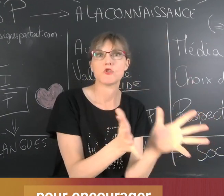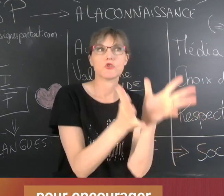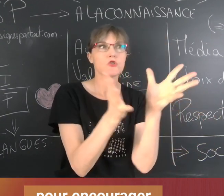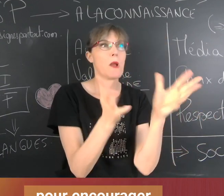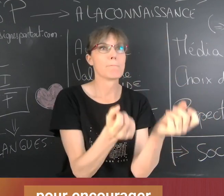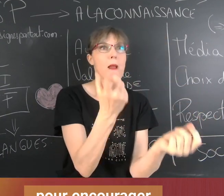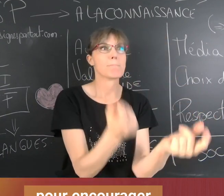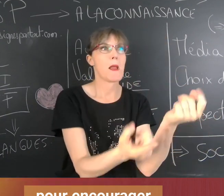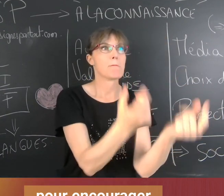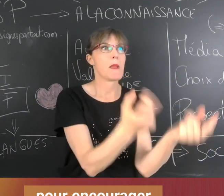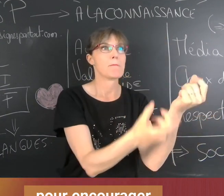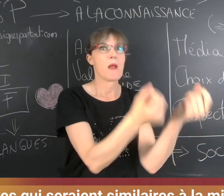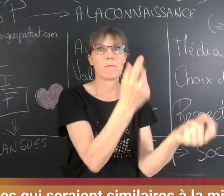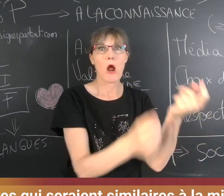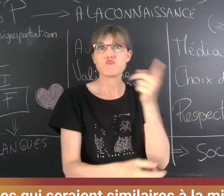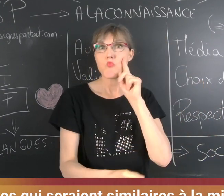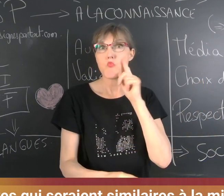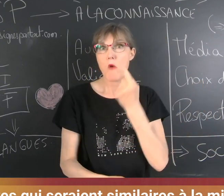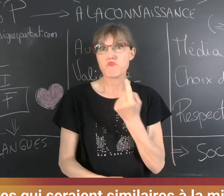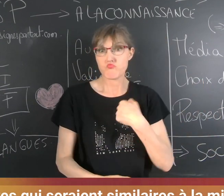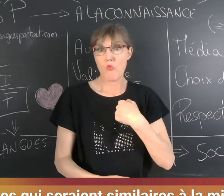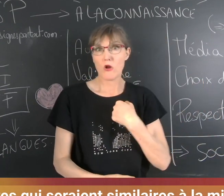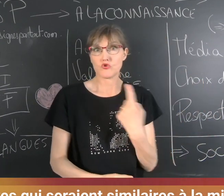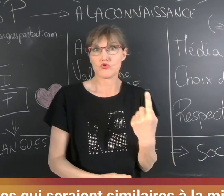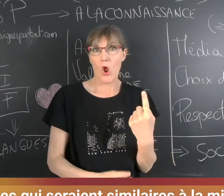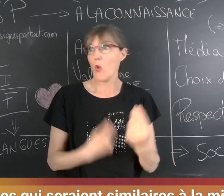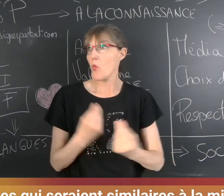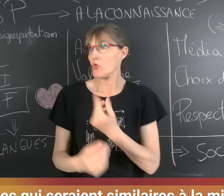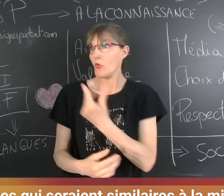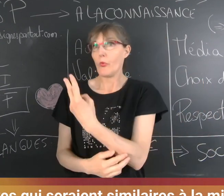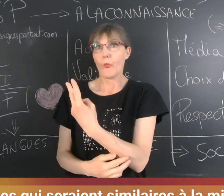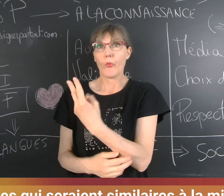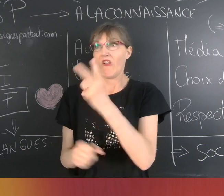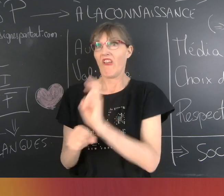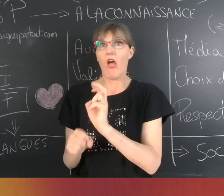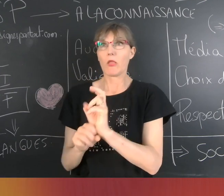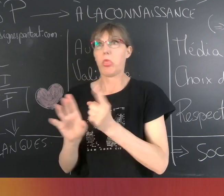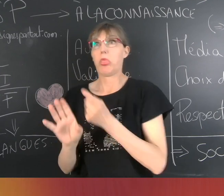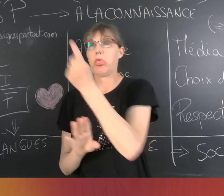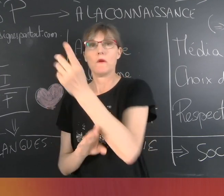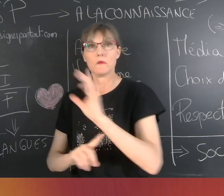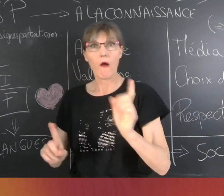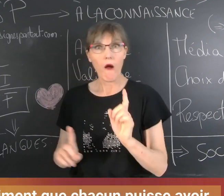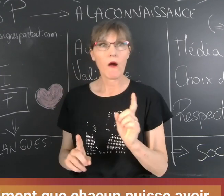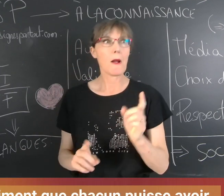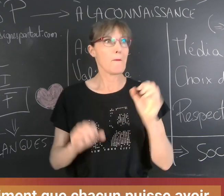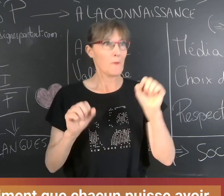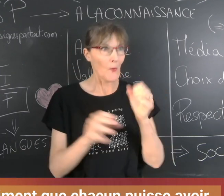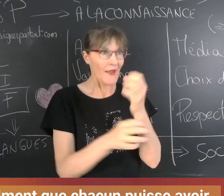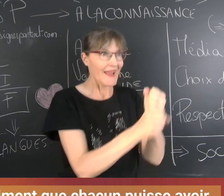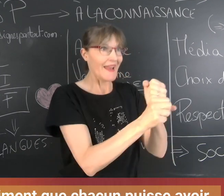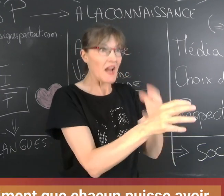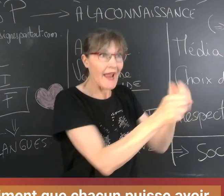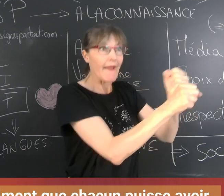personnes, pour encourager des initiatives qui seraient similaires à la mienne,